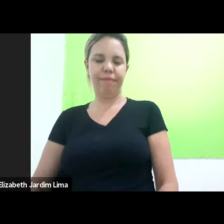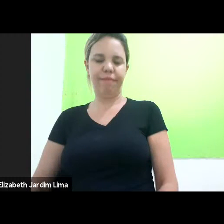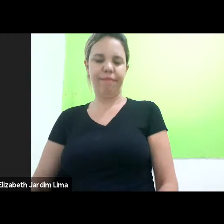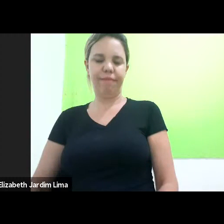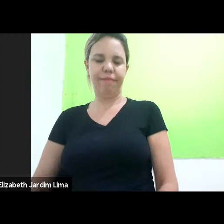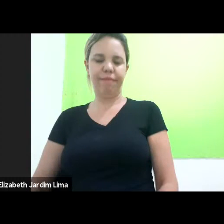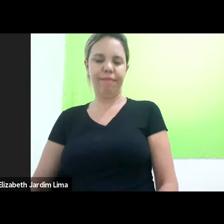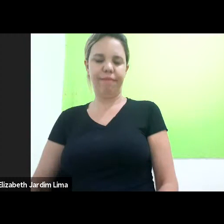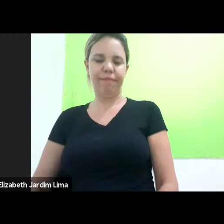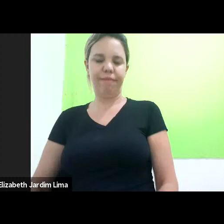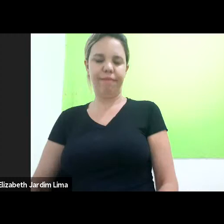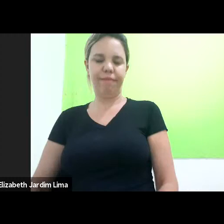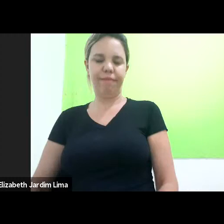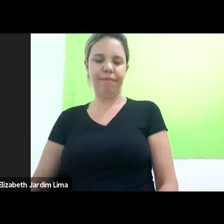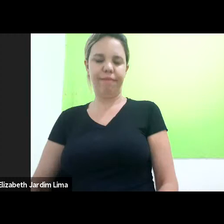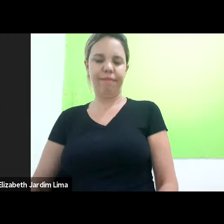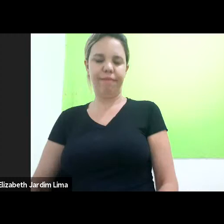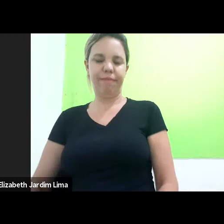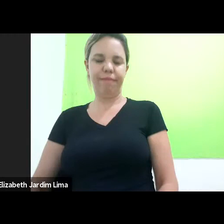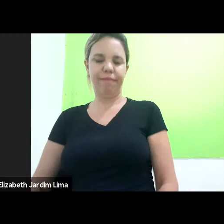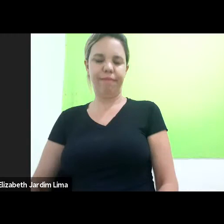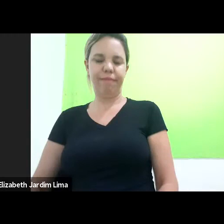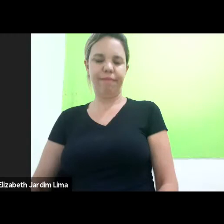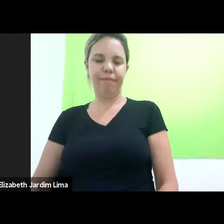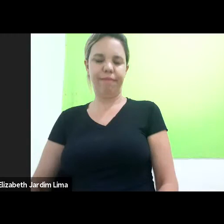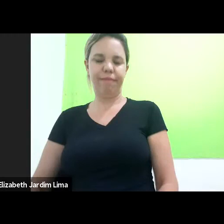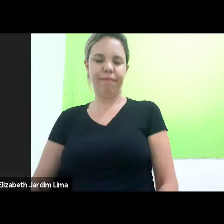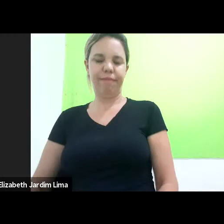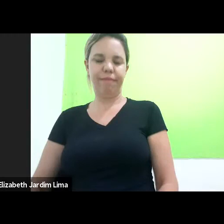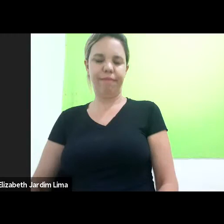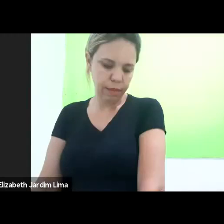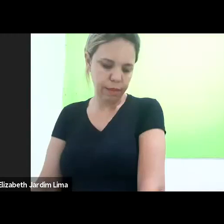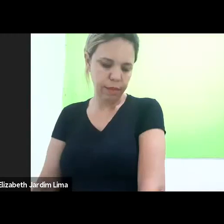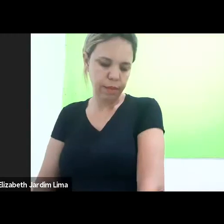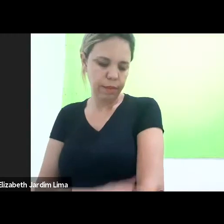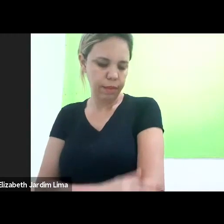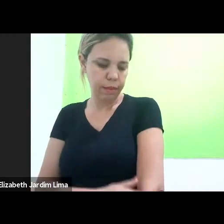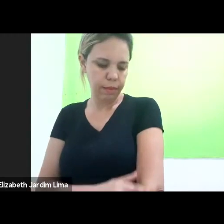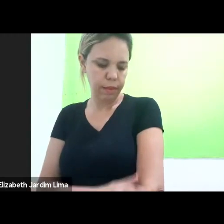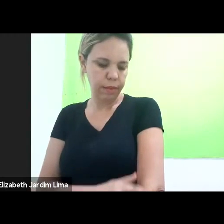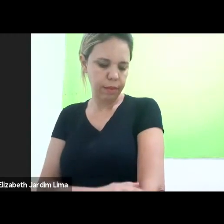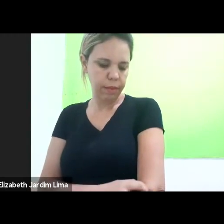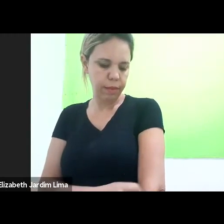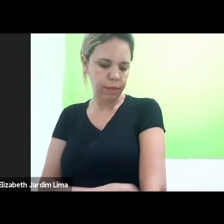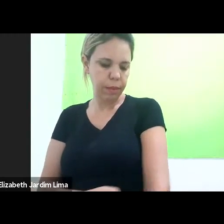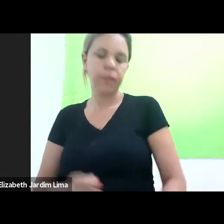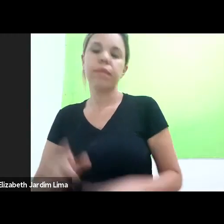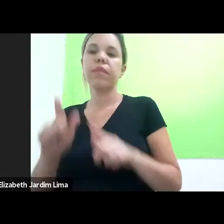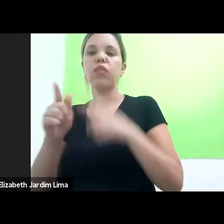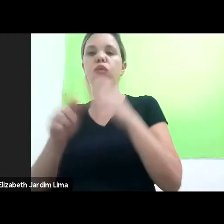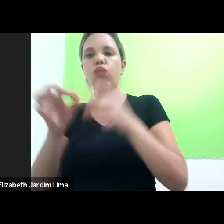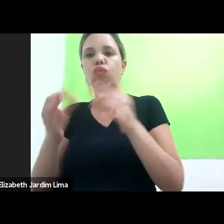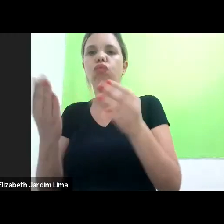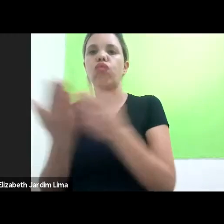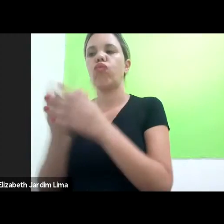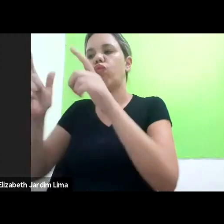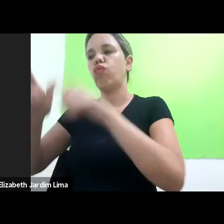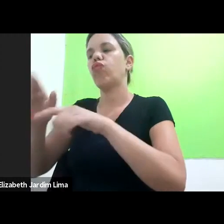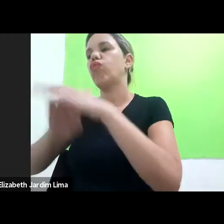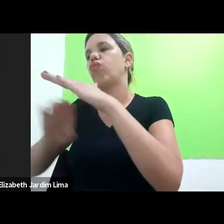movimenta, o que aquilo, aquela judicialização ou aquele empreendimento